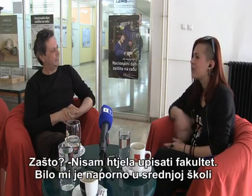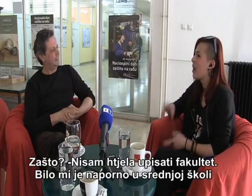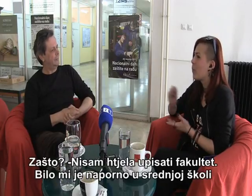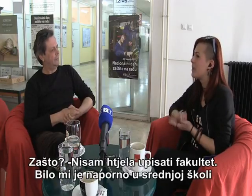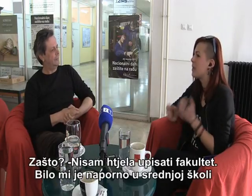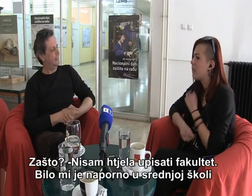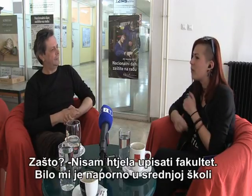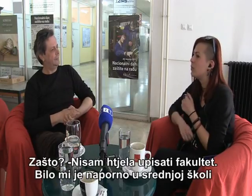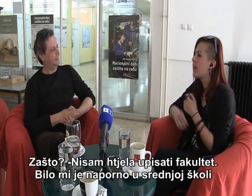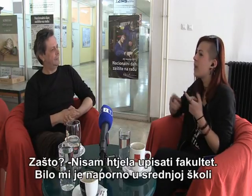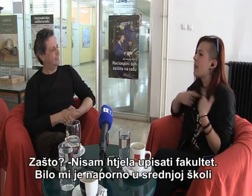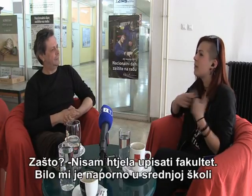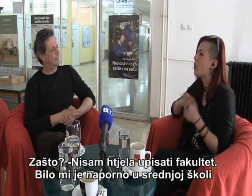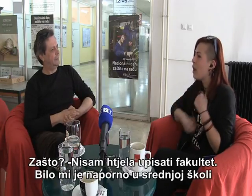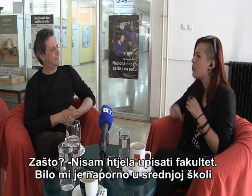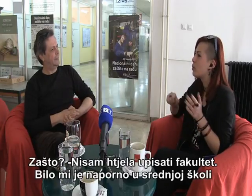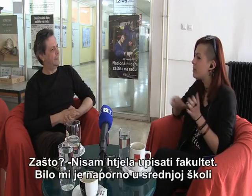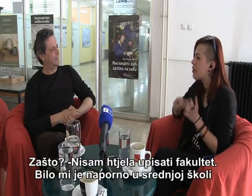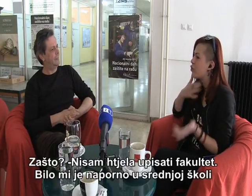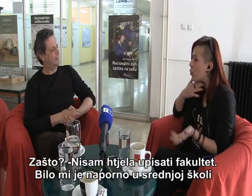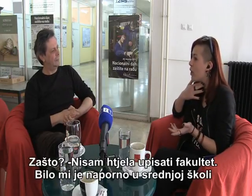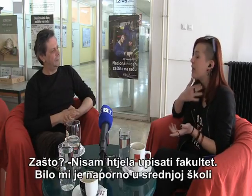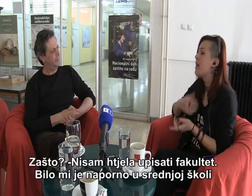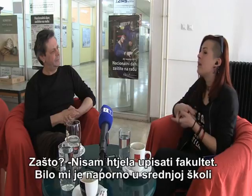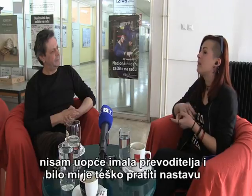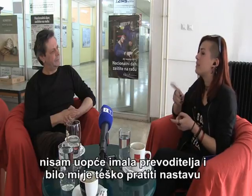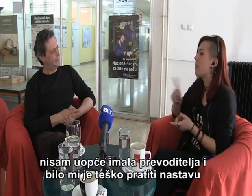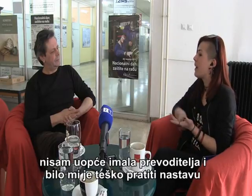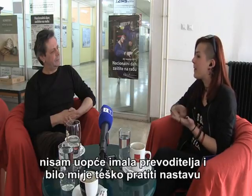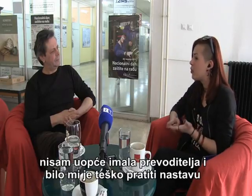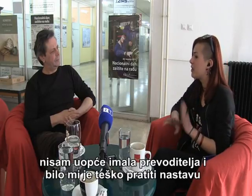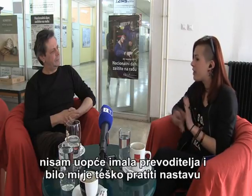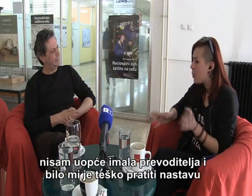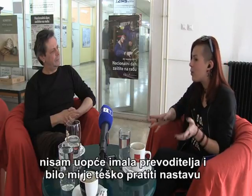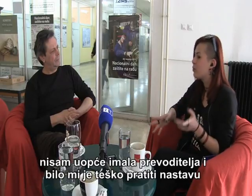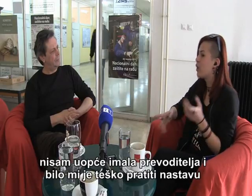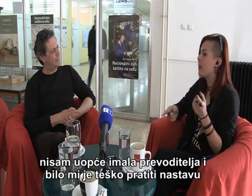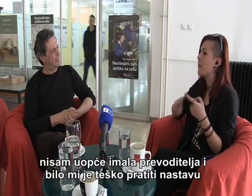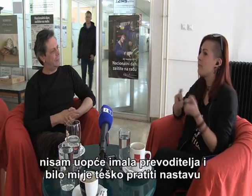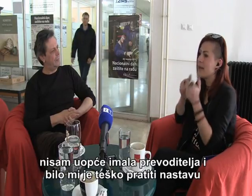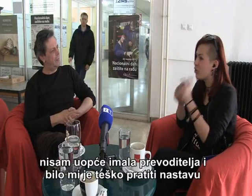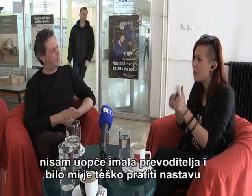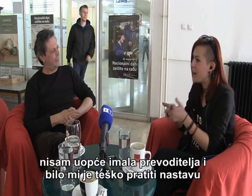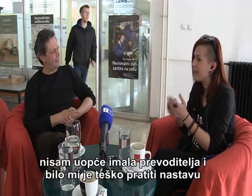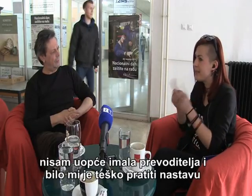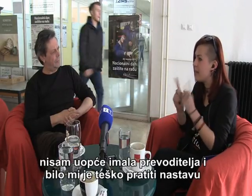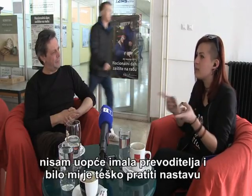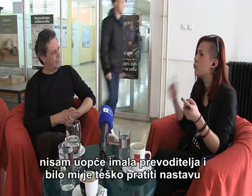htjela upisati fakultet, jer je meni bilo napojno u tijenoj školi. Nisam mala prevoditelja uopće i bilo mi je teško pratiti nastavu koju